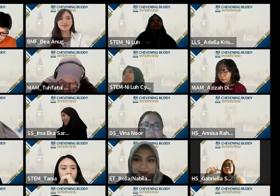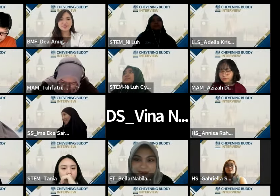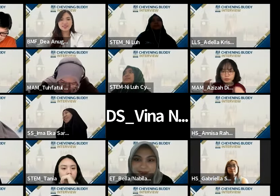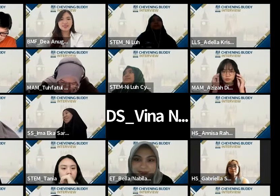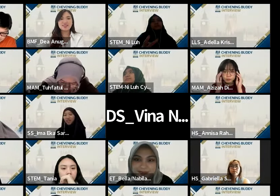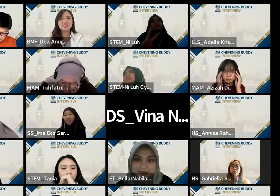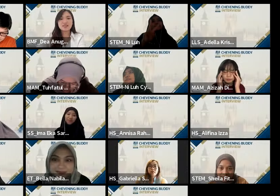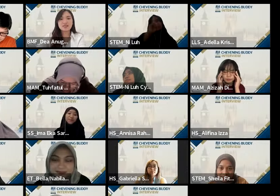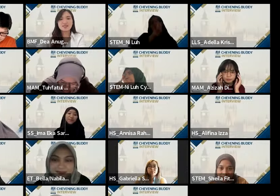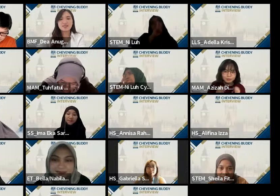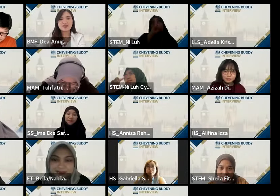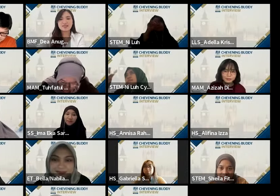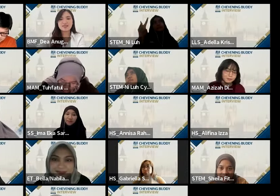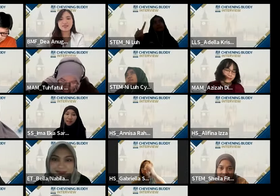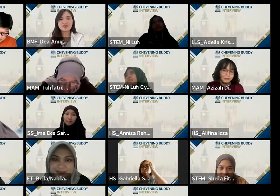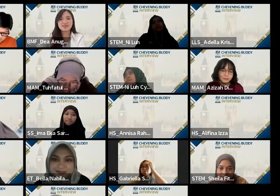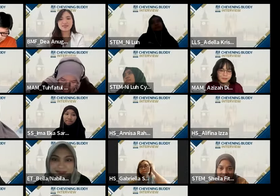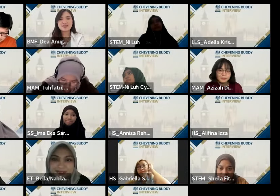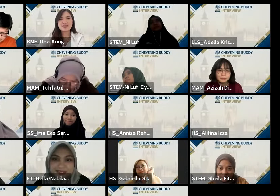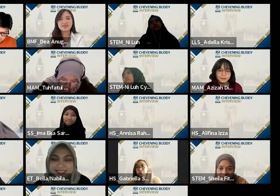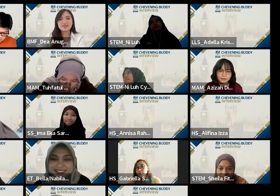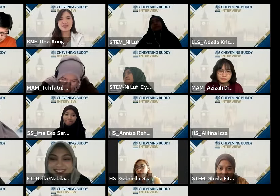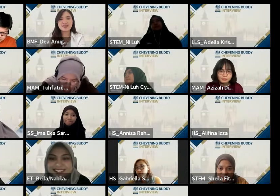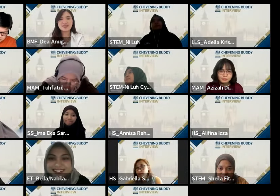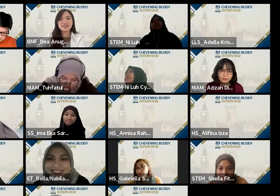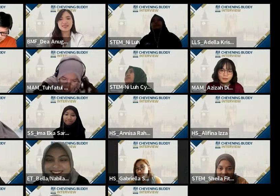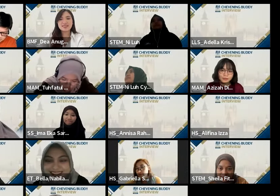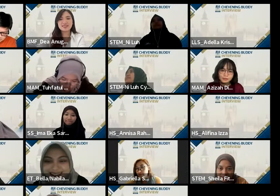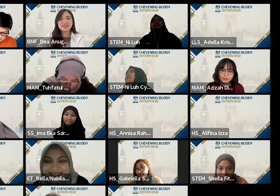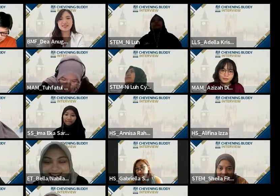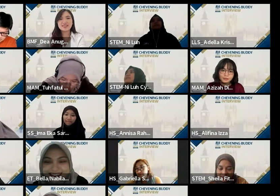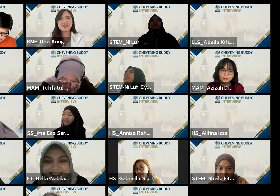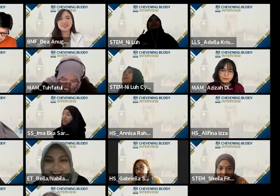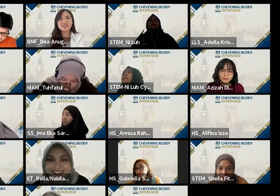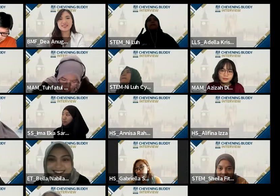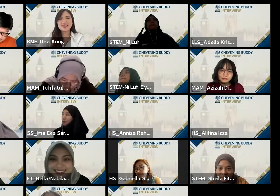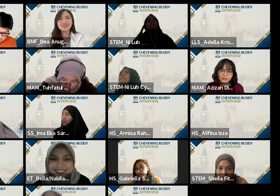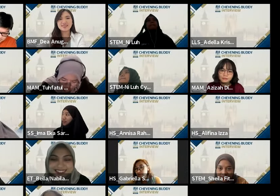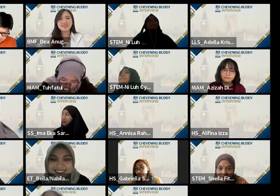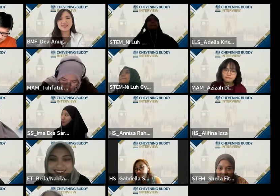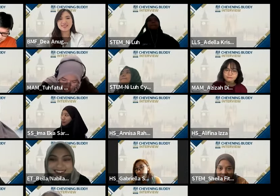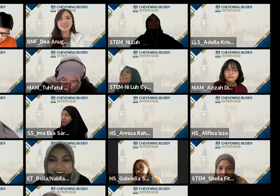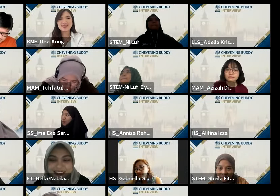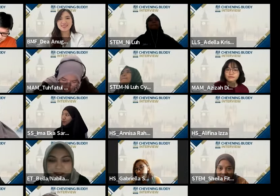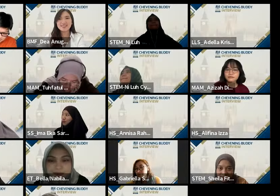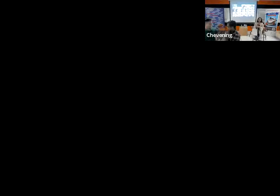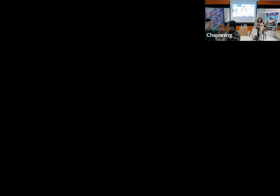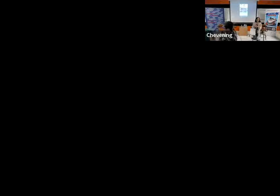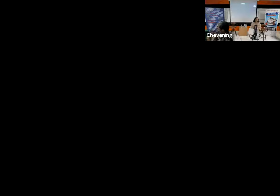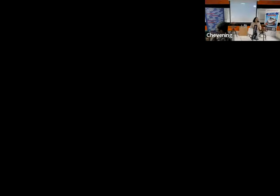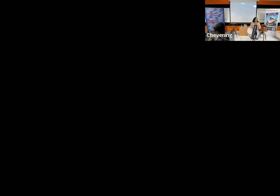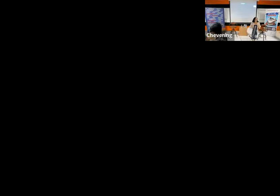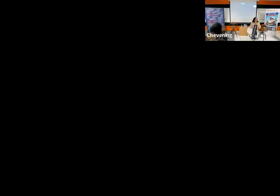kasih Oke thank you terima kasih thank youk thank Kak